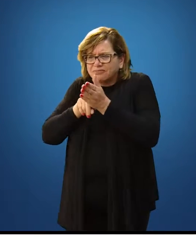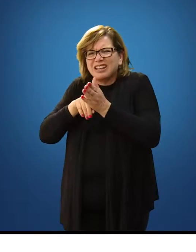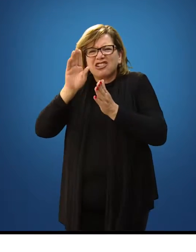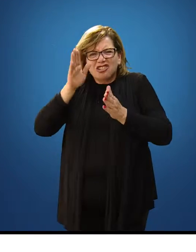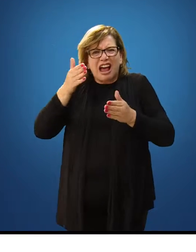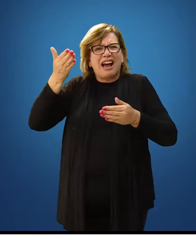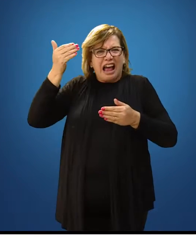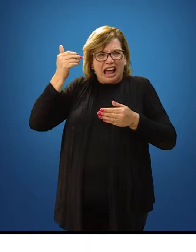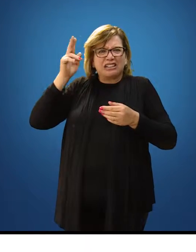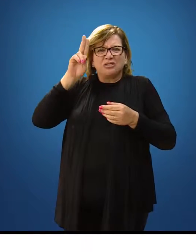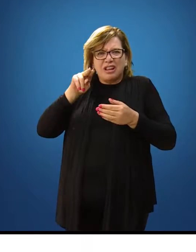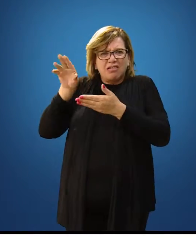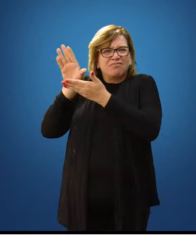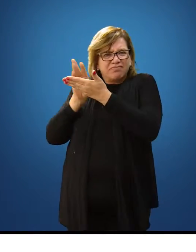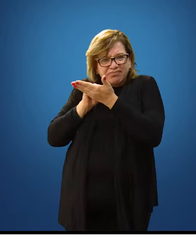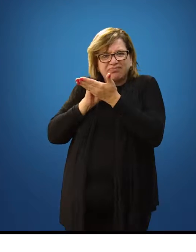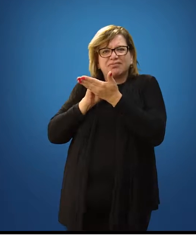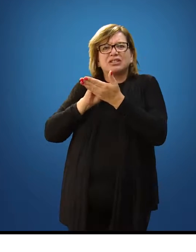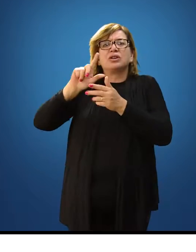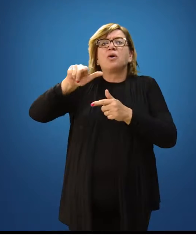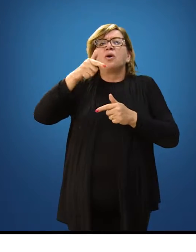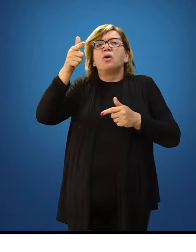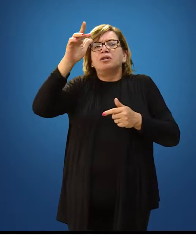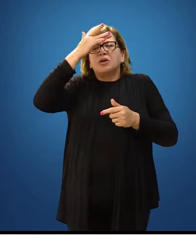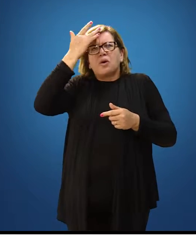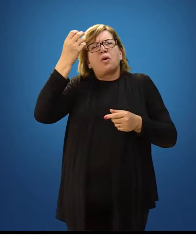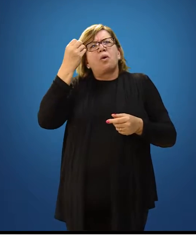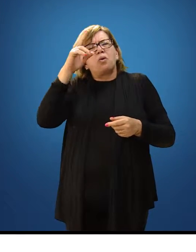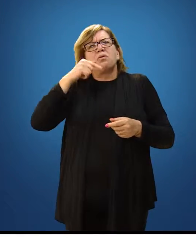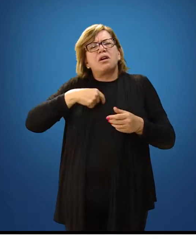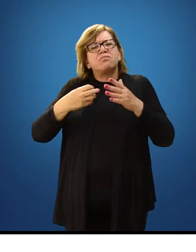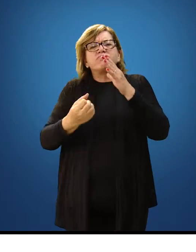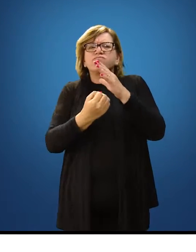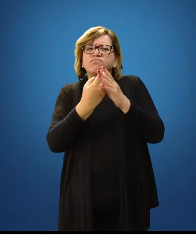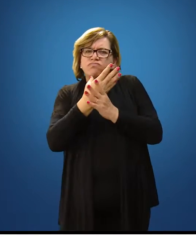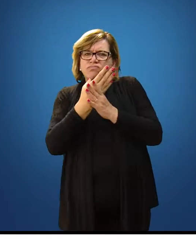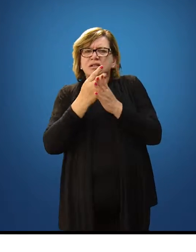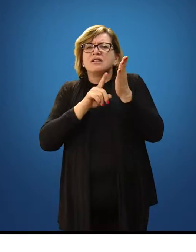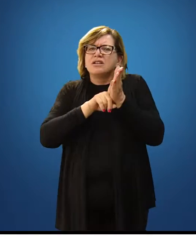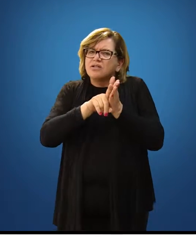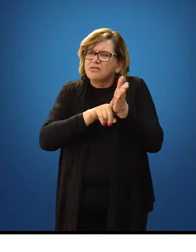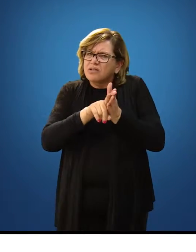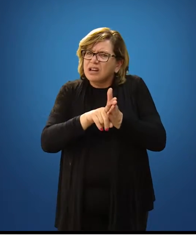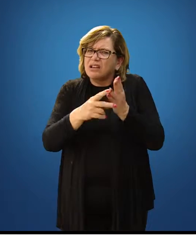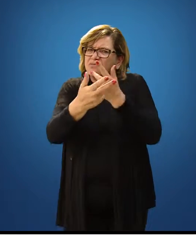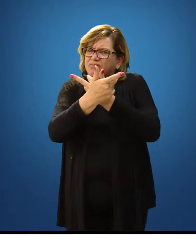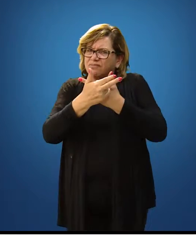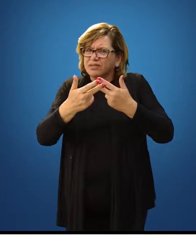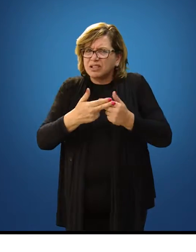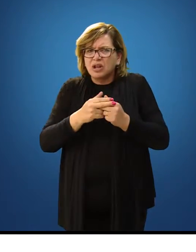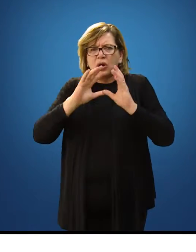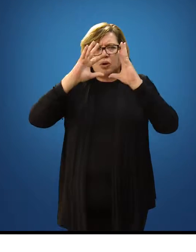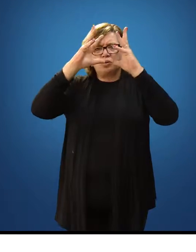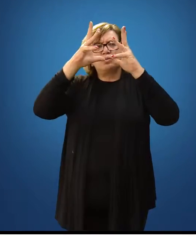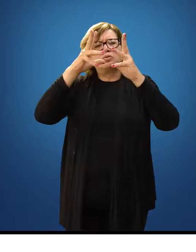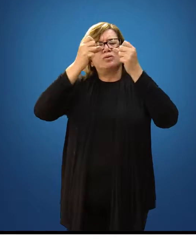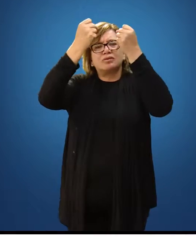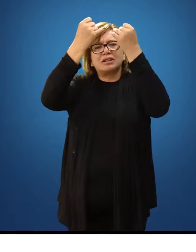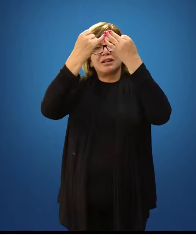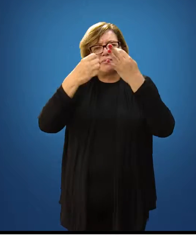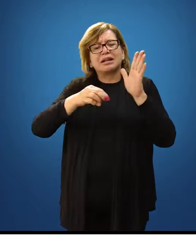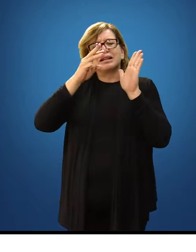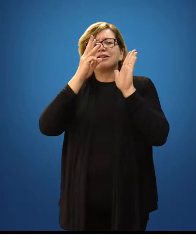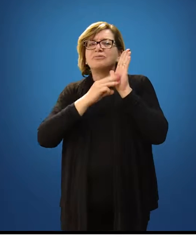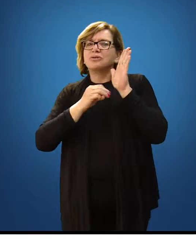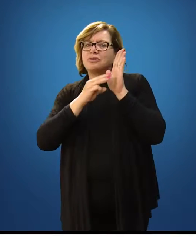já existiam, propostos por outros pesquisadores, eu criei os meus instrumentos de coleta de dados. Tudo isso você vai dizer aqui na